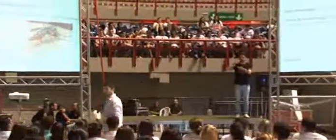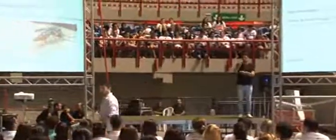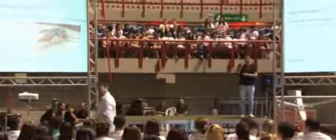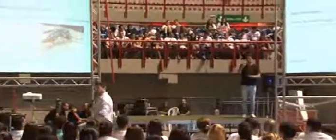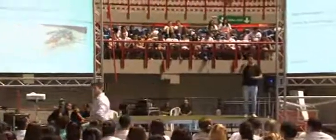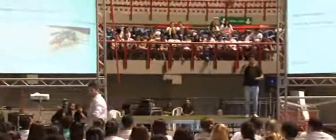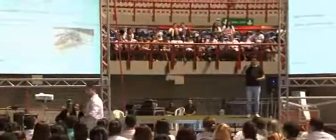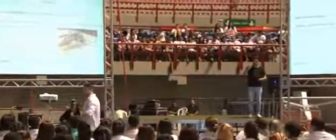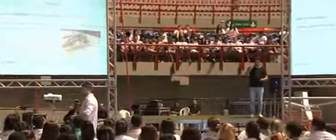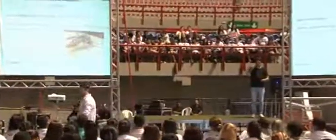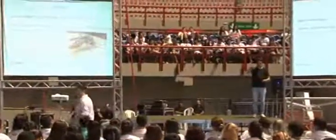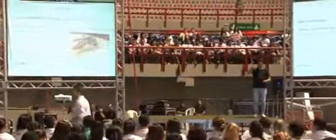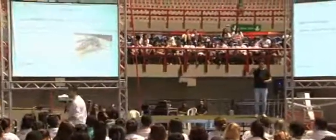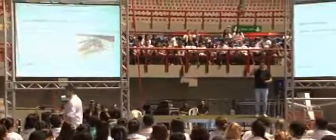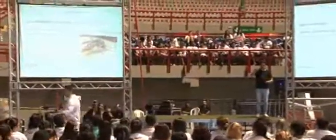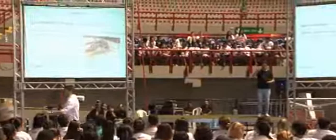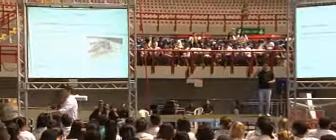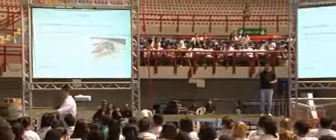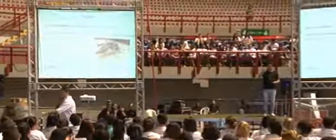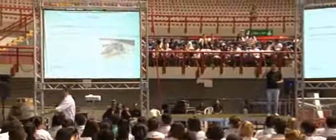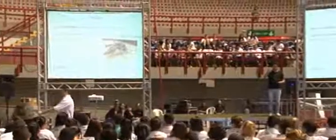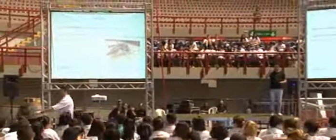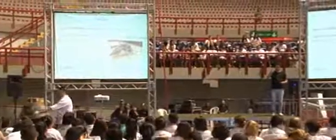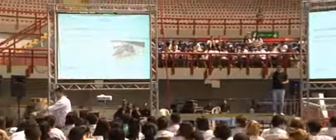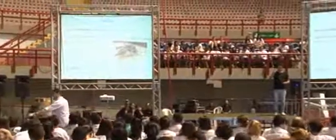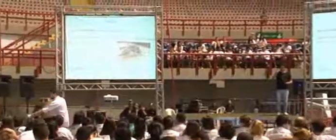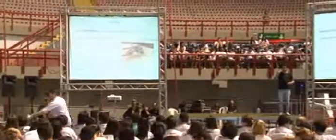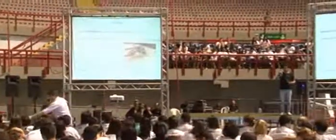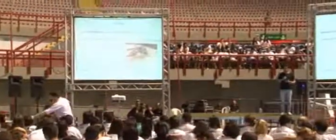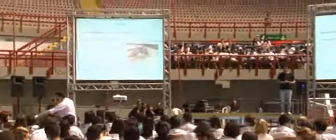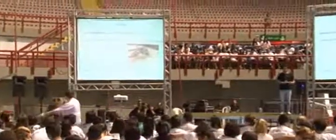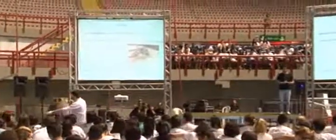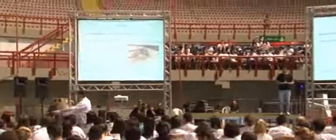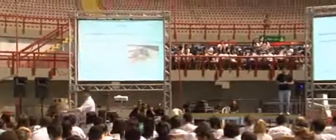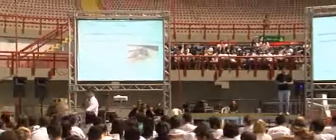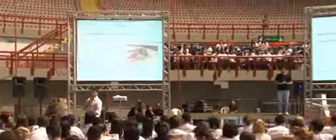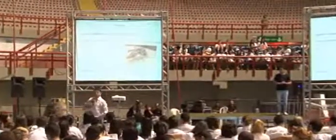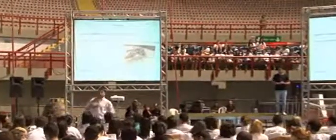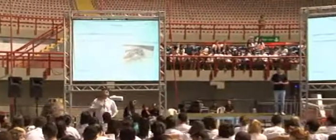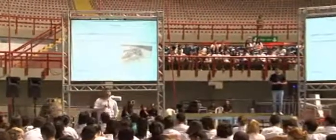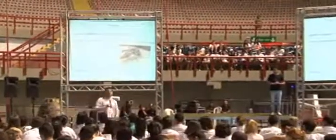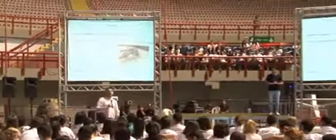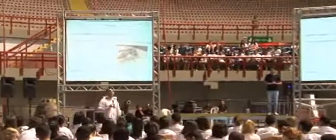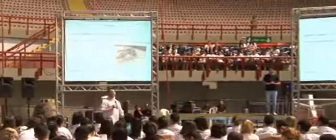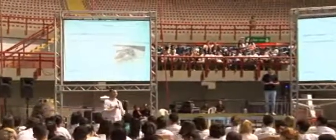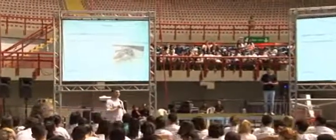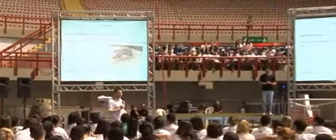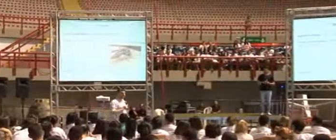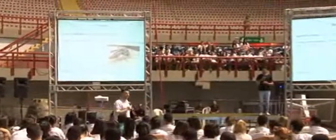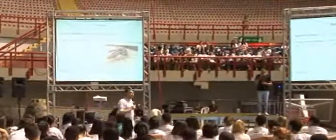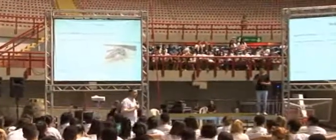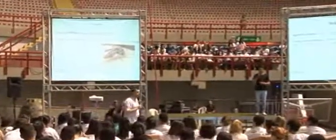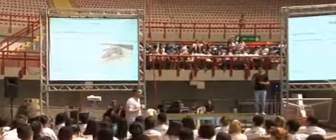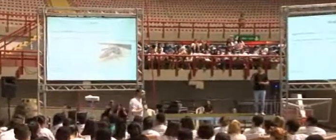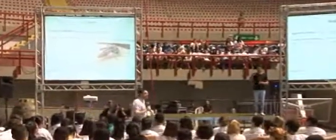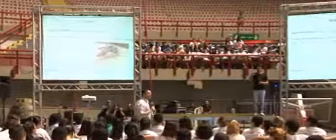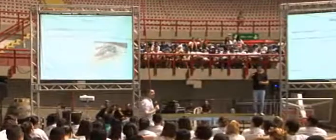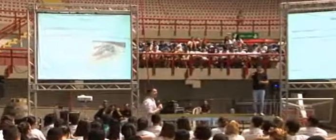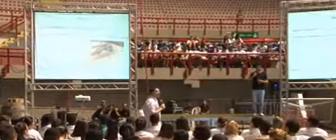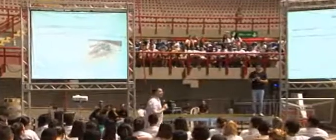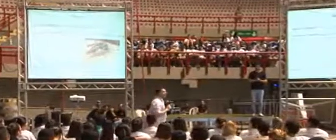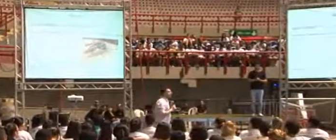Ácido acetil salicílico, o famoso AAS. Sabe por